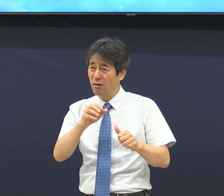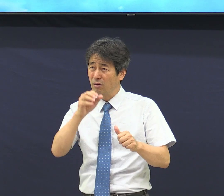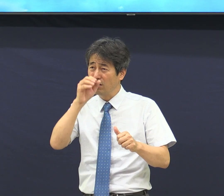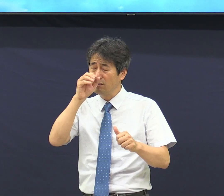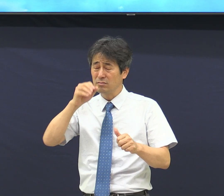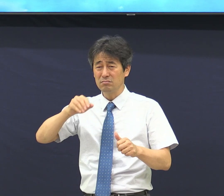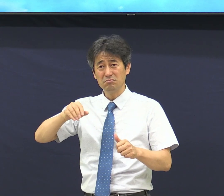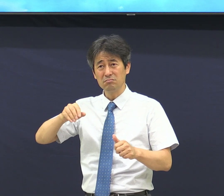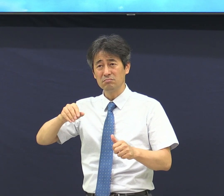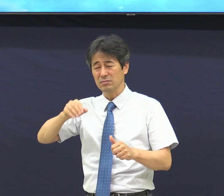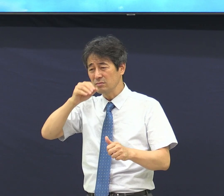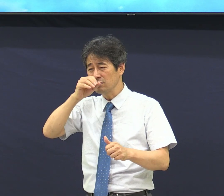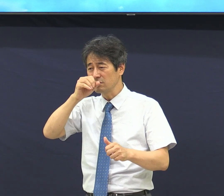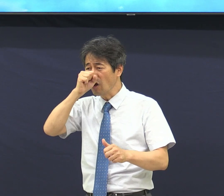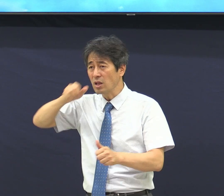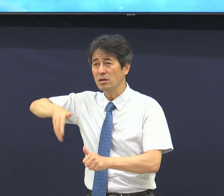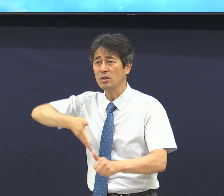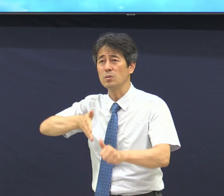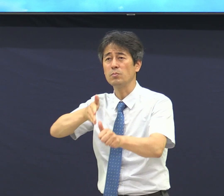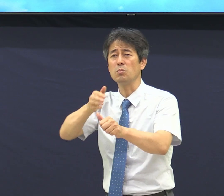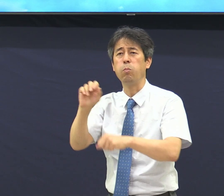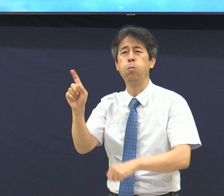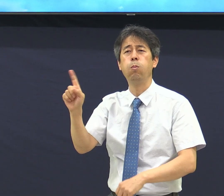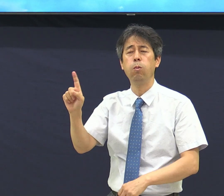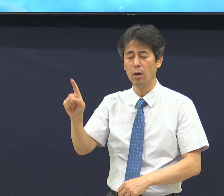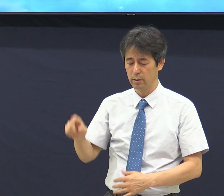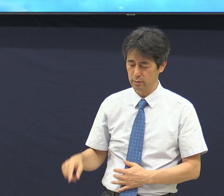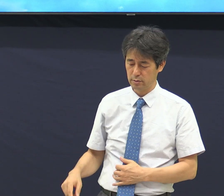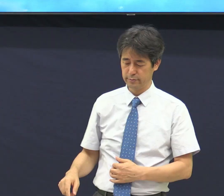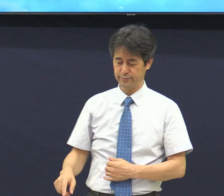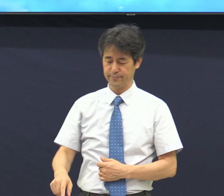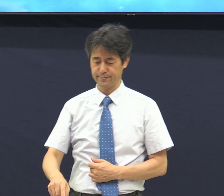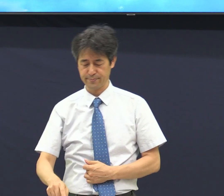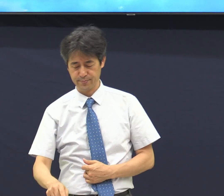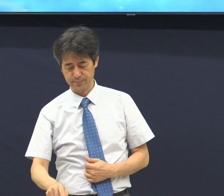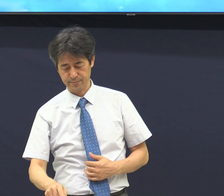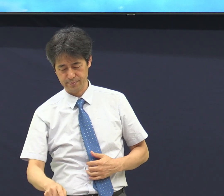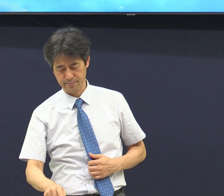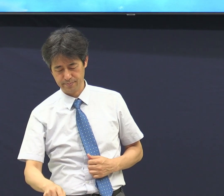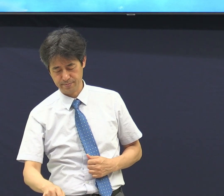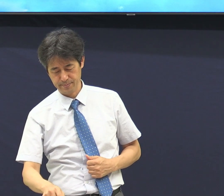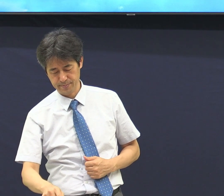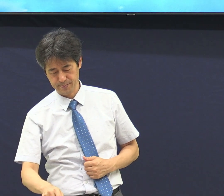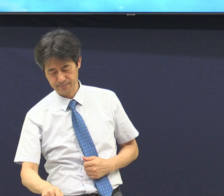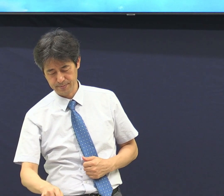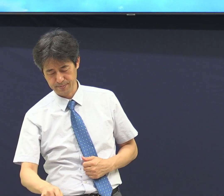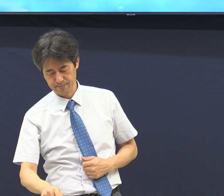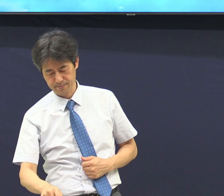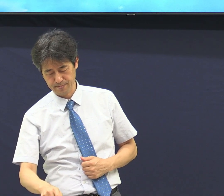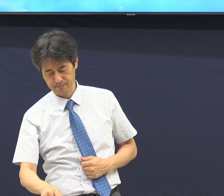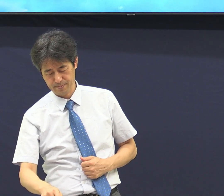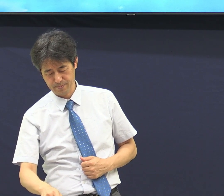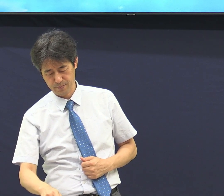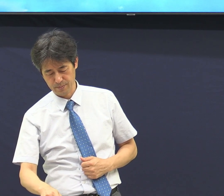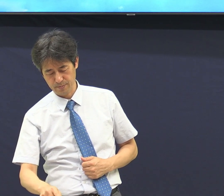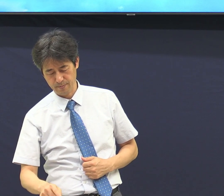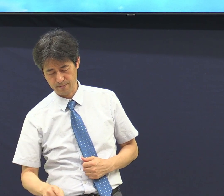악을 이용하여 선한 길로 선을 이루신다, 선을 이끌어 나가신다라는 그